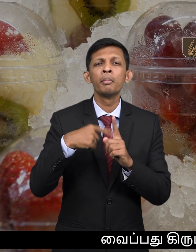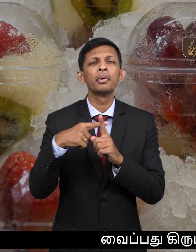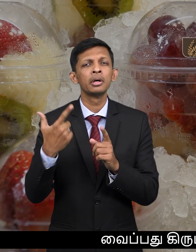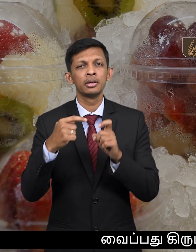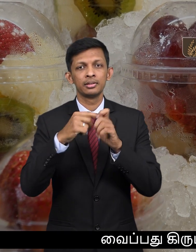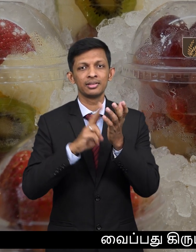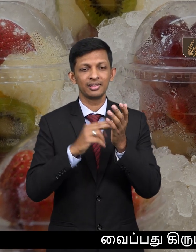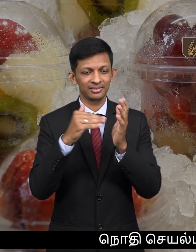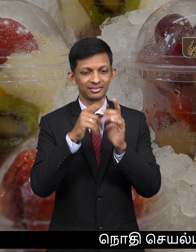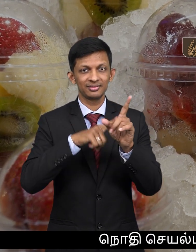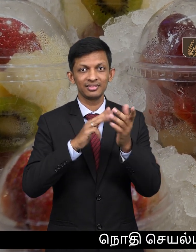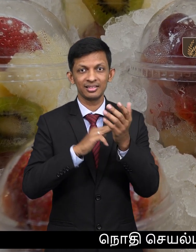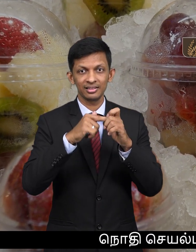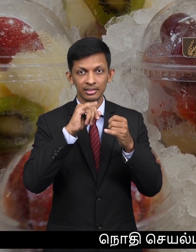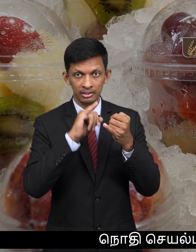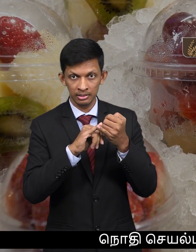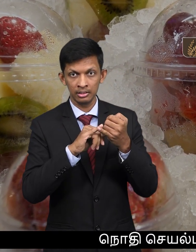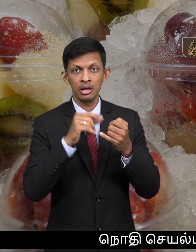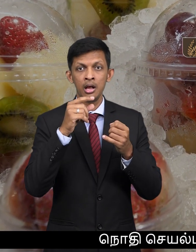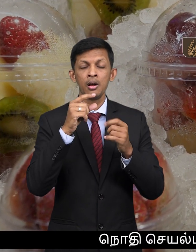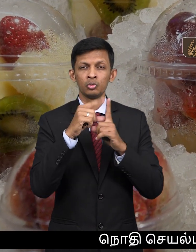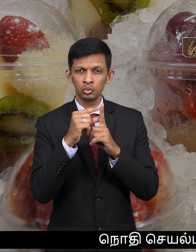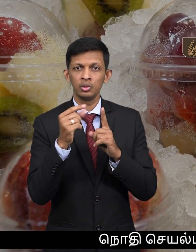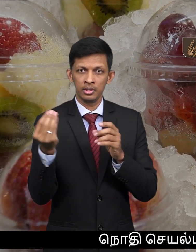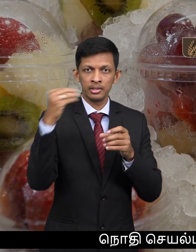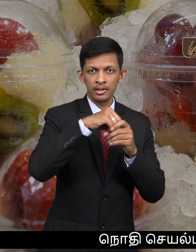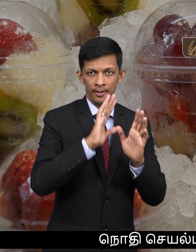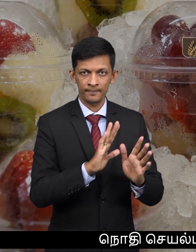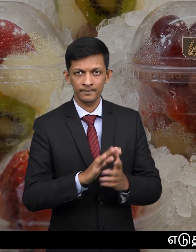வளர்ச்சியையும் நொதி செயல்பாட்டையும் குறைக்கிறது.